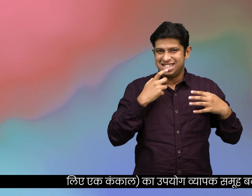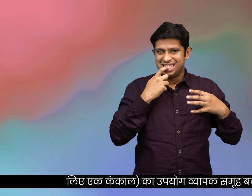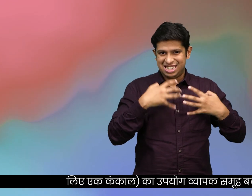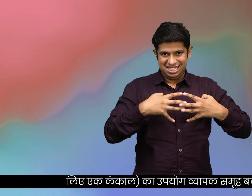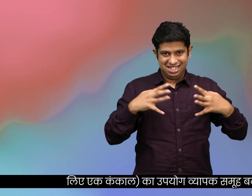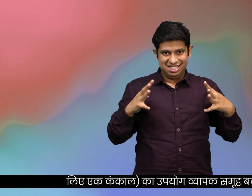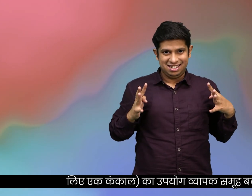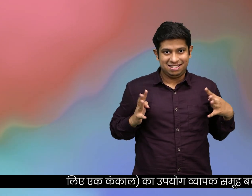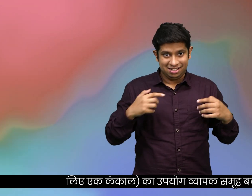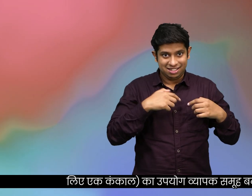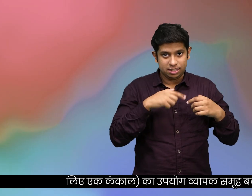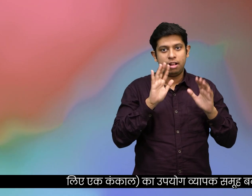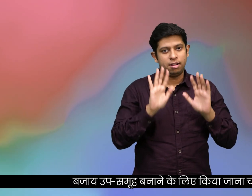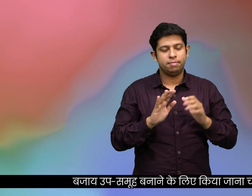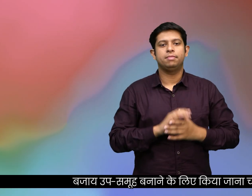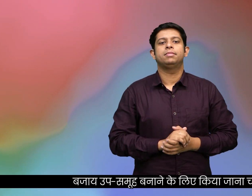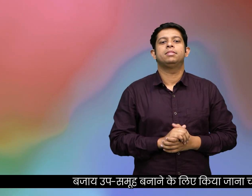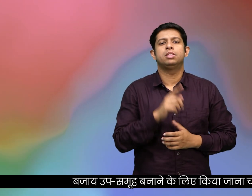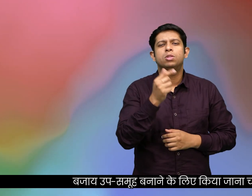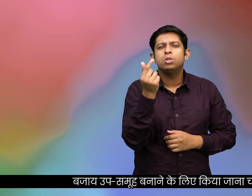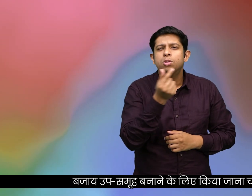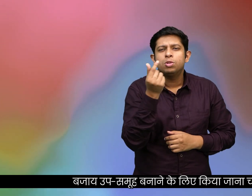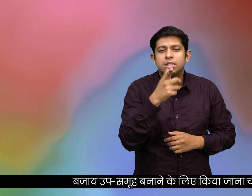बजाय उप समूह बनाने के लिए किया जाना चाहिए।